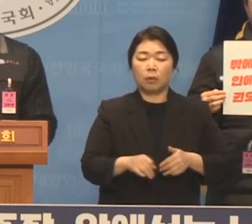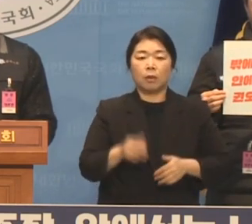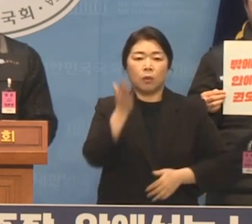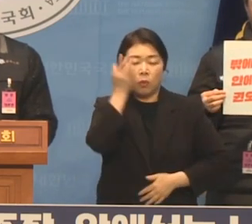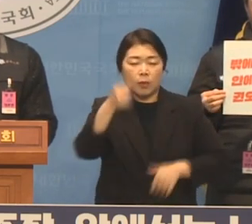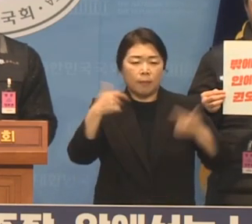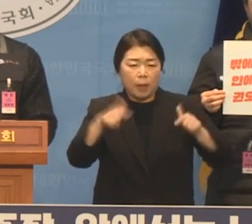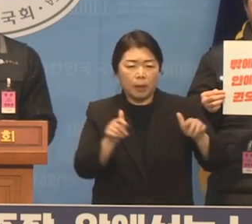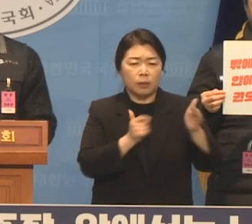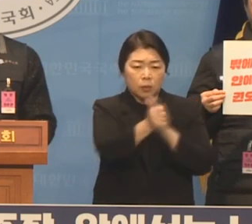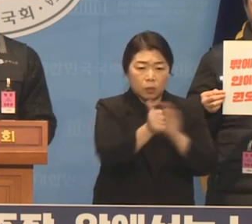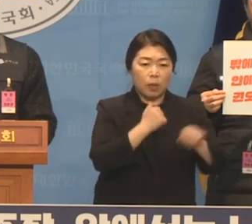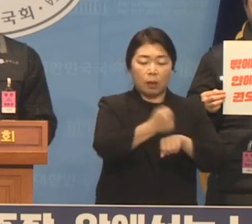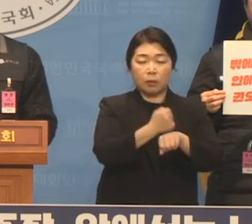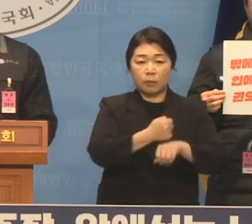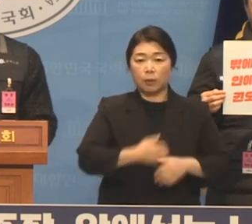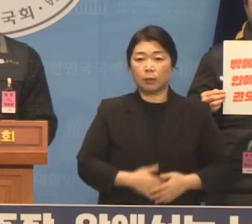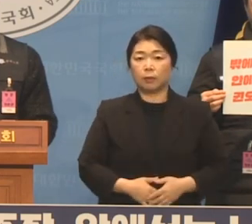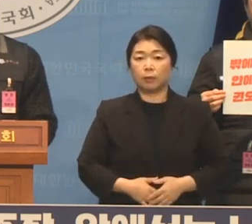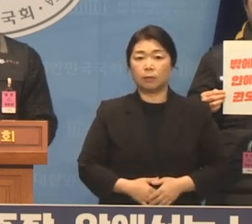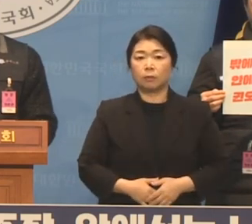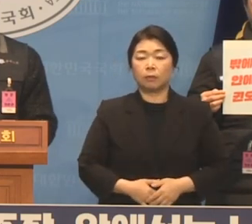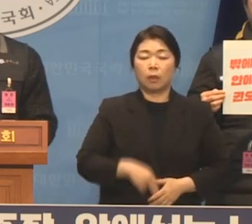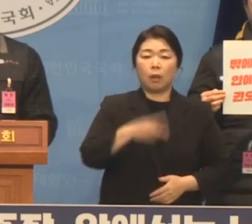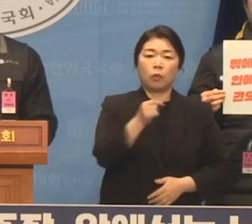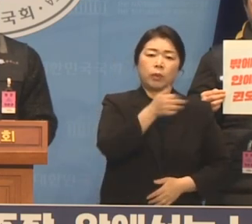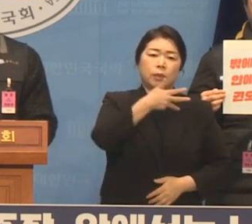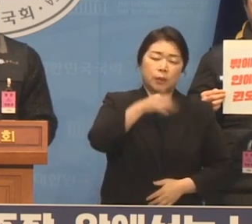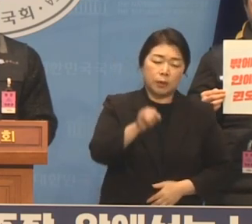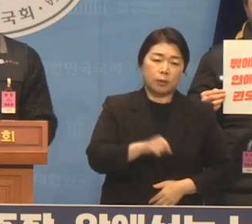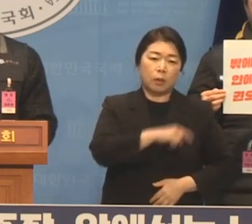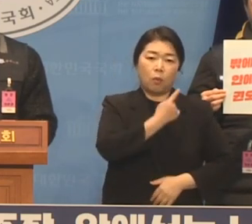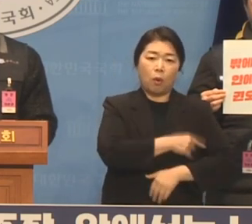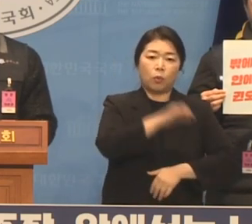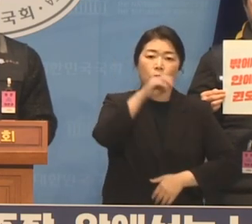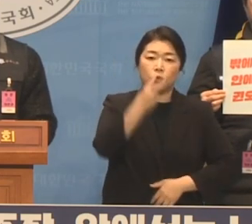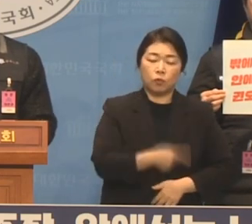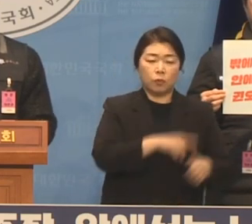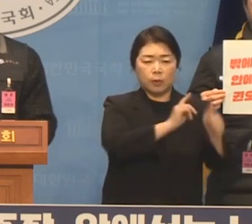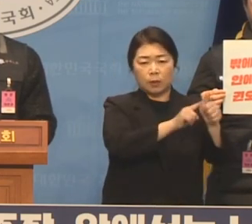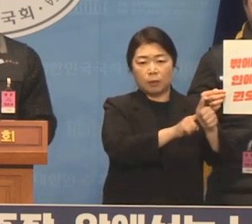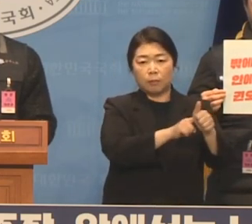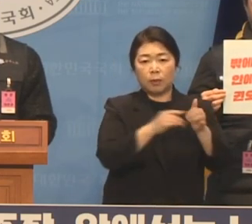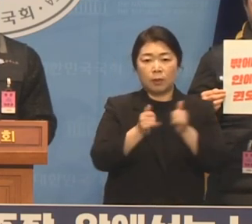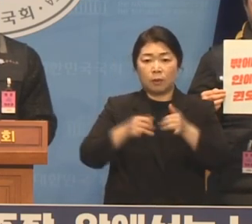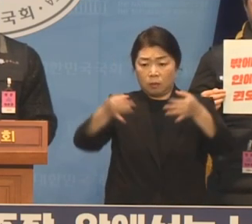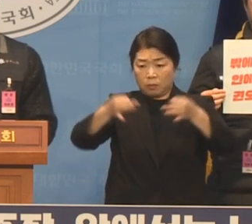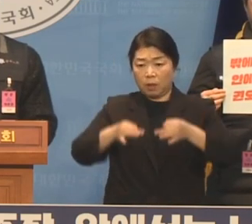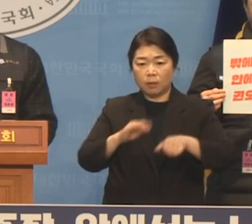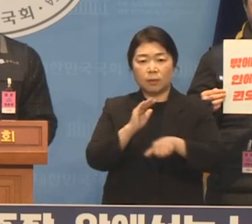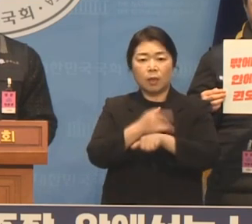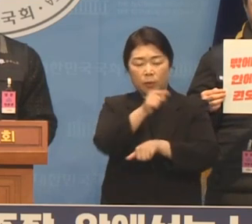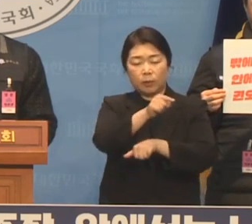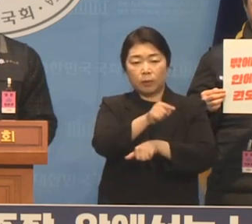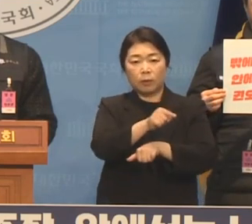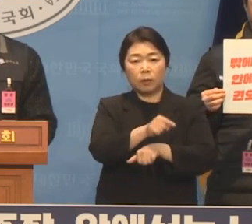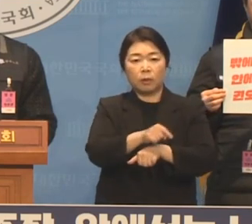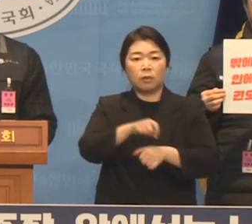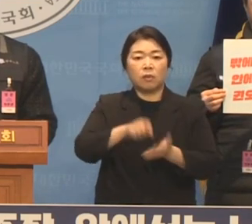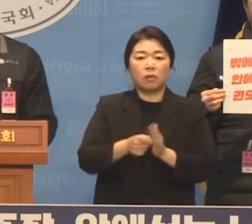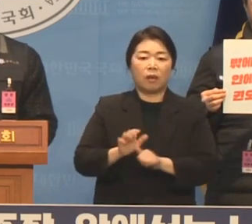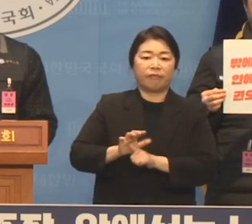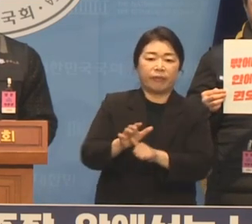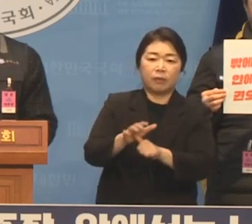용산에 매일 쫓아가겠습니다. 도이치 모터스 권오수 회장님, 사람 잘못 봤습니다. 적당히 찍어